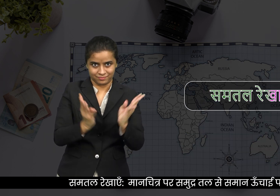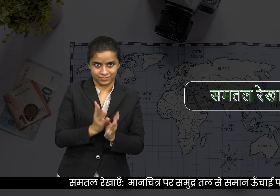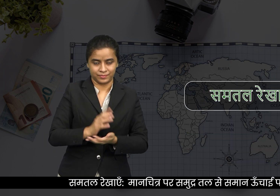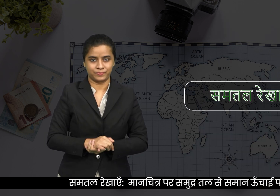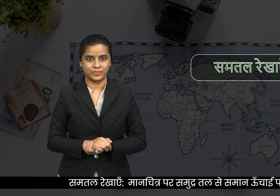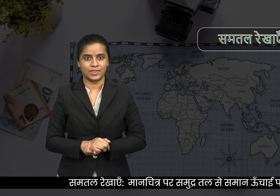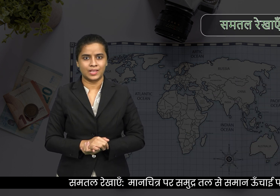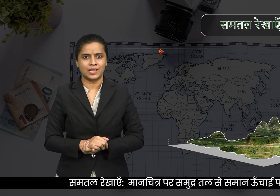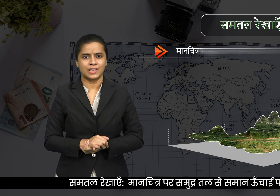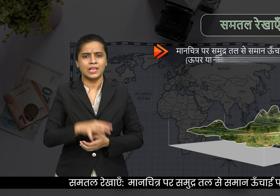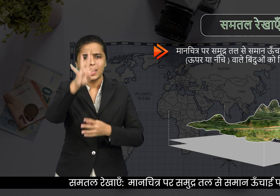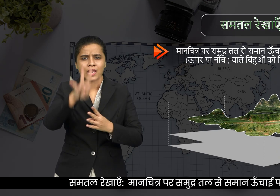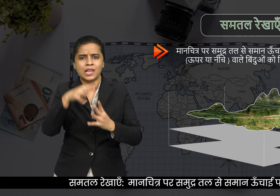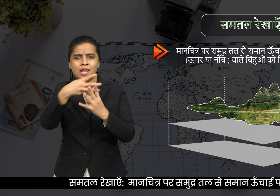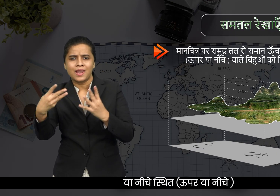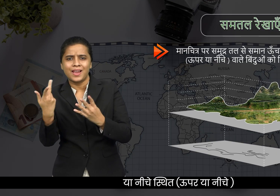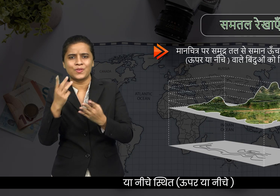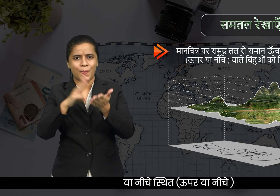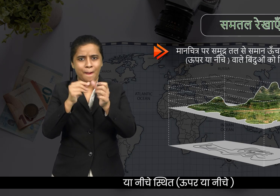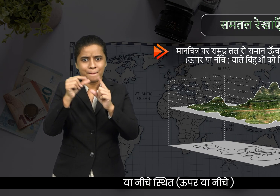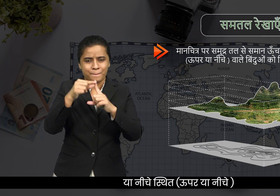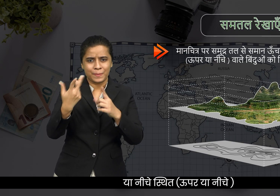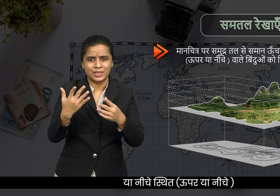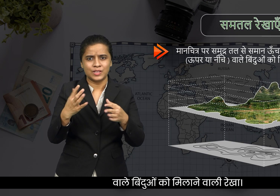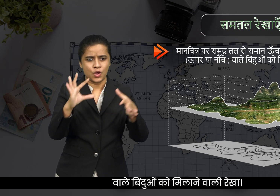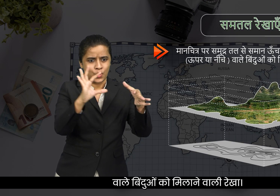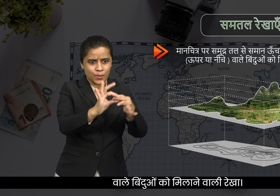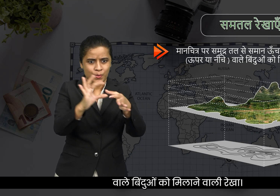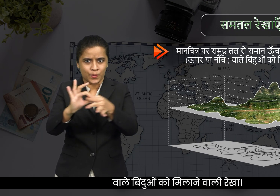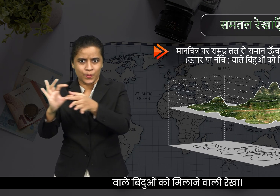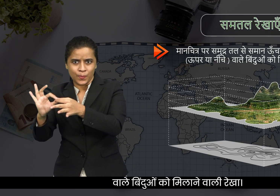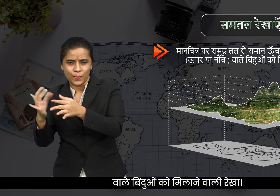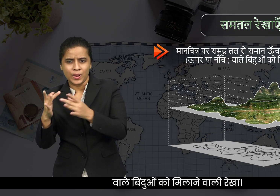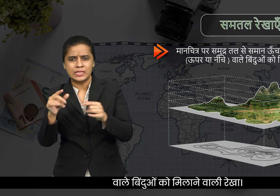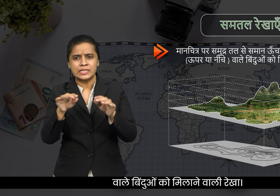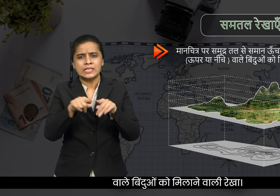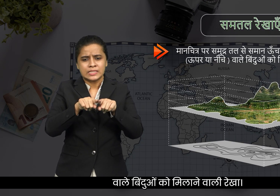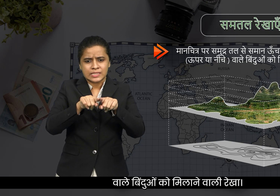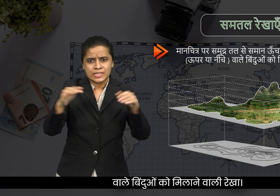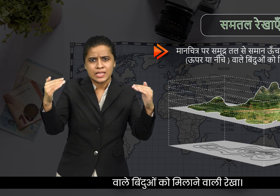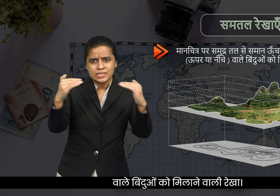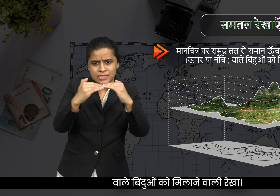से समान ऊंचाई पर या नीचे स्थित वाले बिंदुओं को मिलाने वाली रेखा।